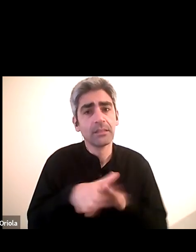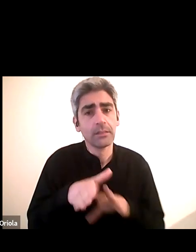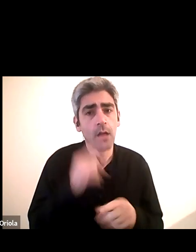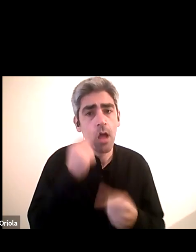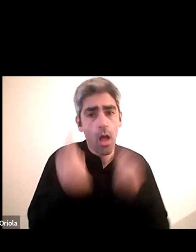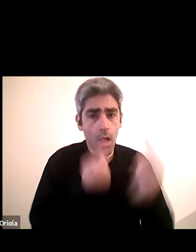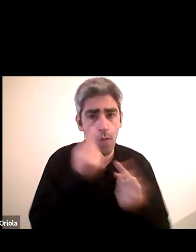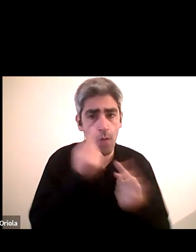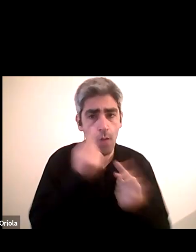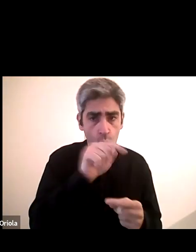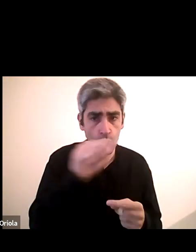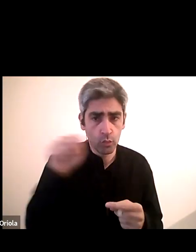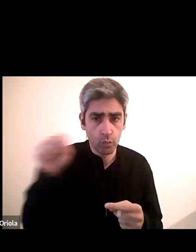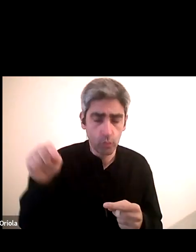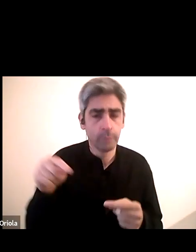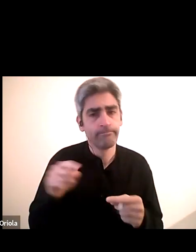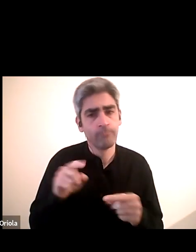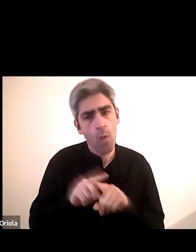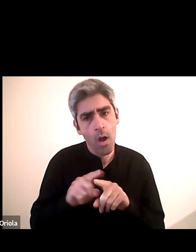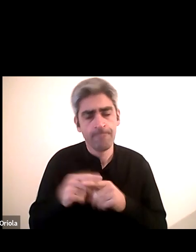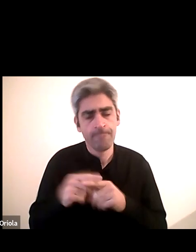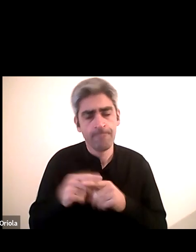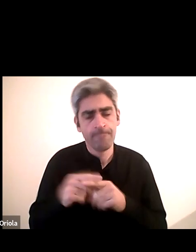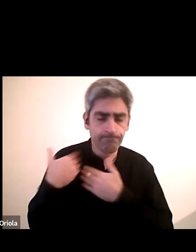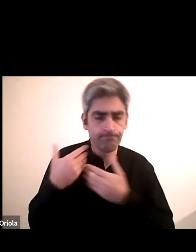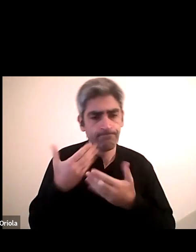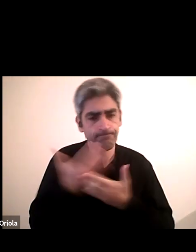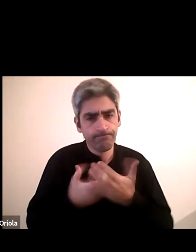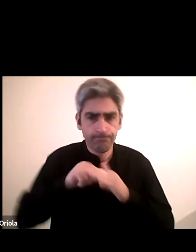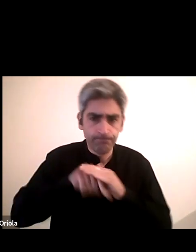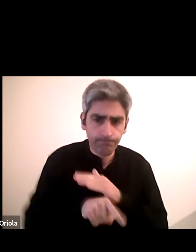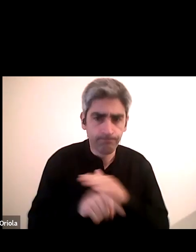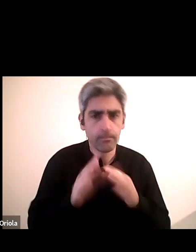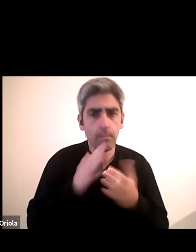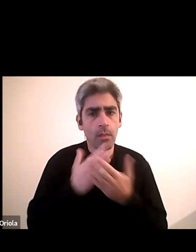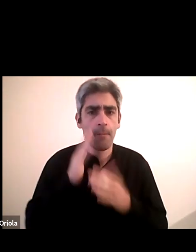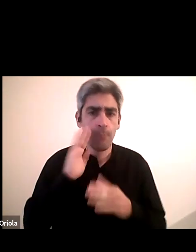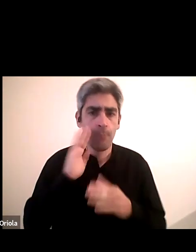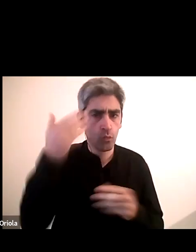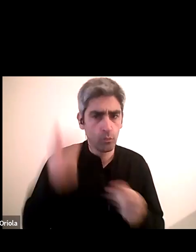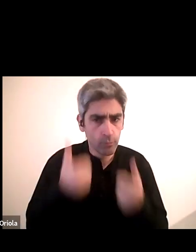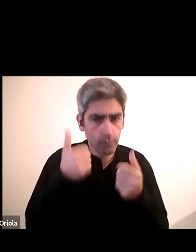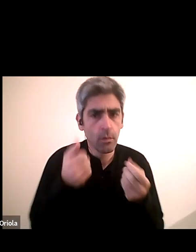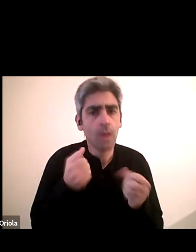algo com peso para o futuro, tem que se organizar serviços com qualidade,